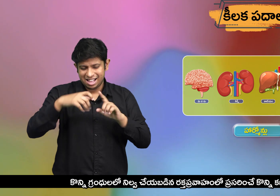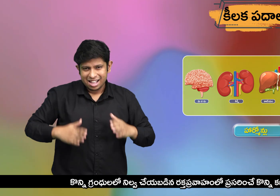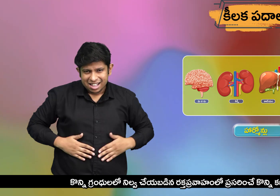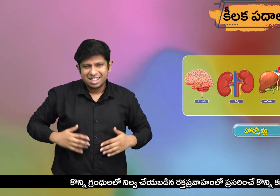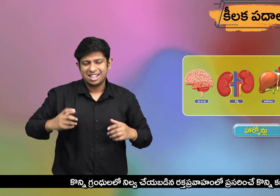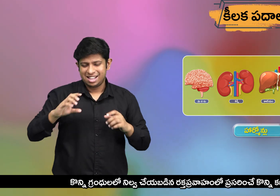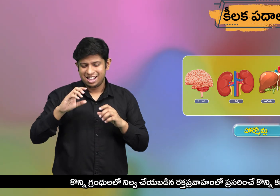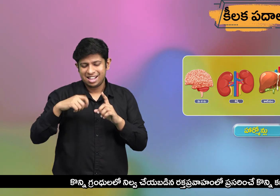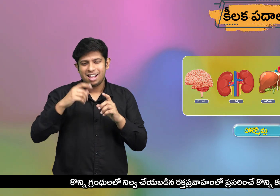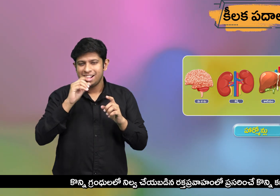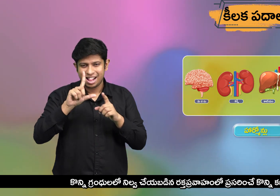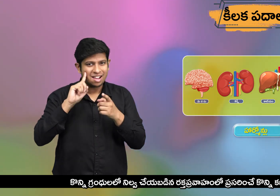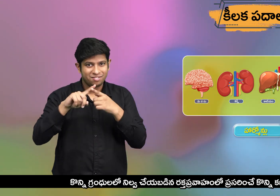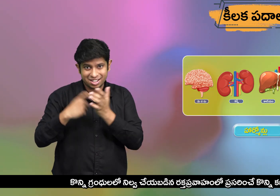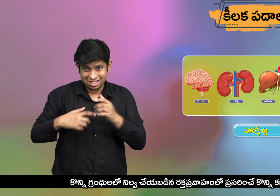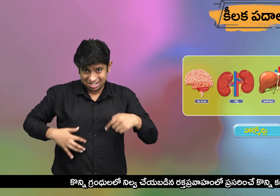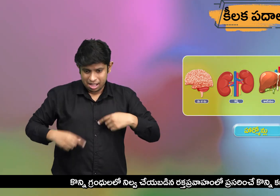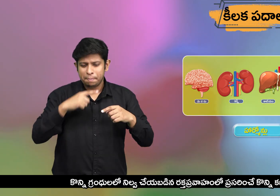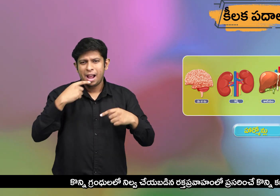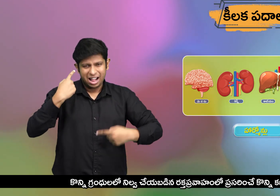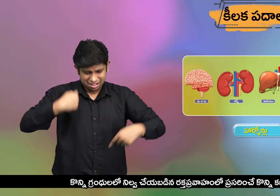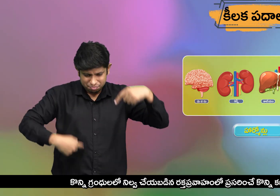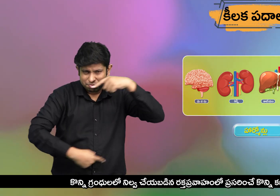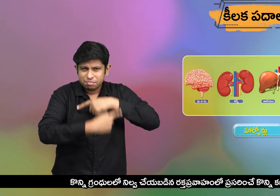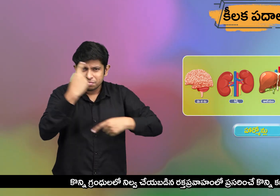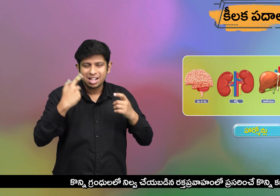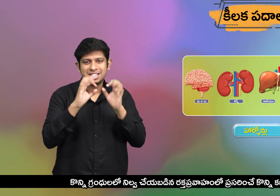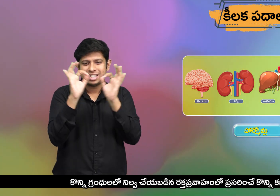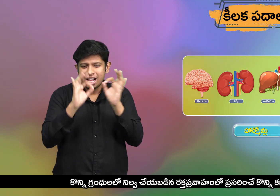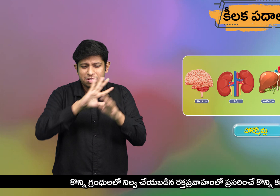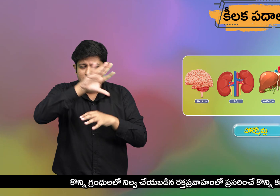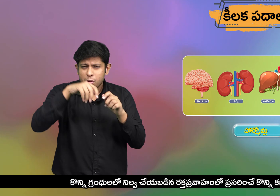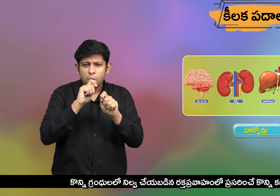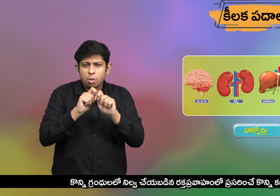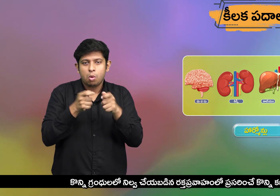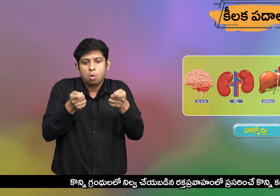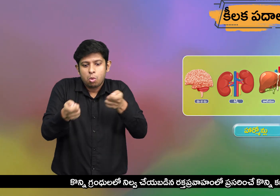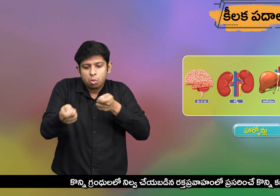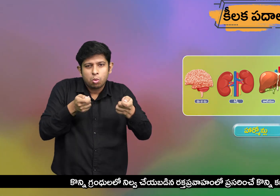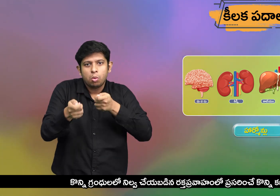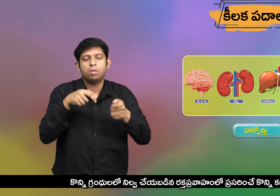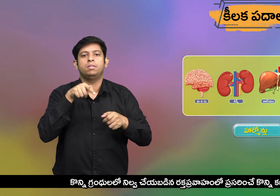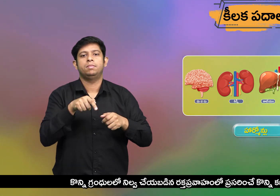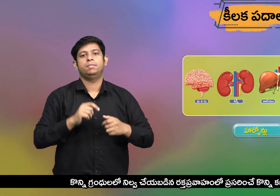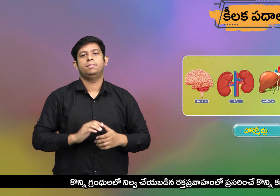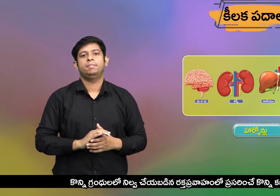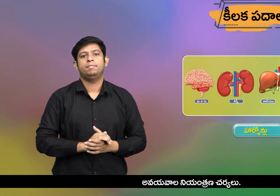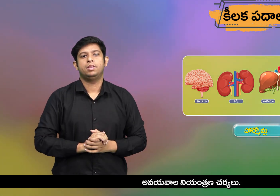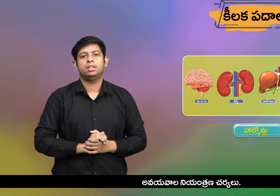కొన్ని గ్రంథులలో నిల్వ చేయబడిన రక్త ప్రవాహంలో ప్రసరించే కొన్ని కణాలు